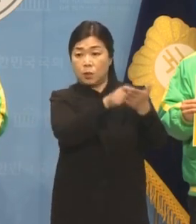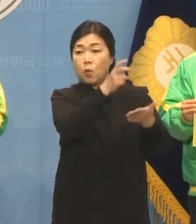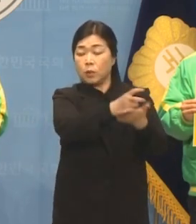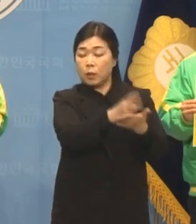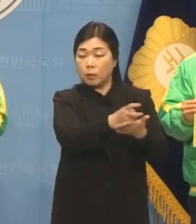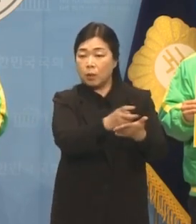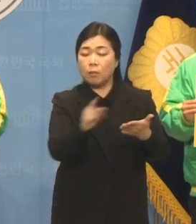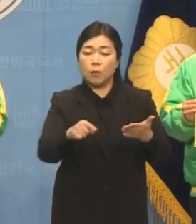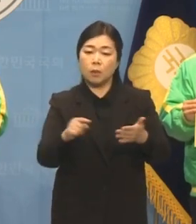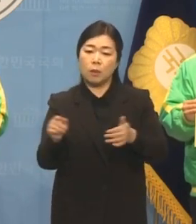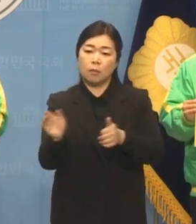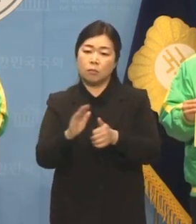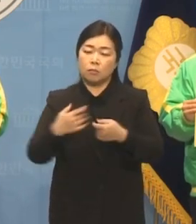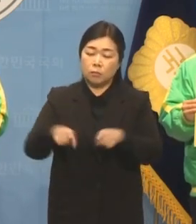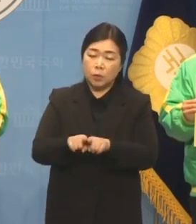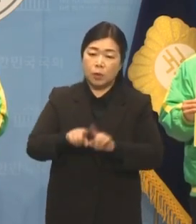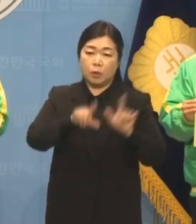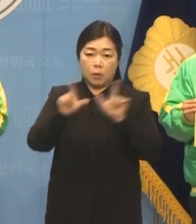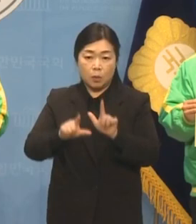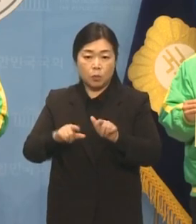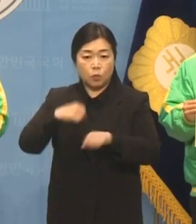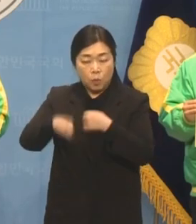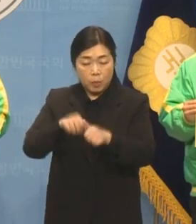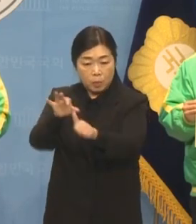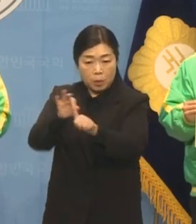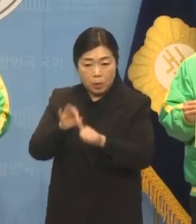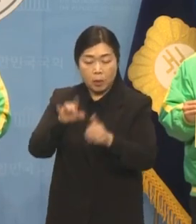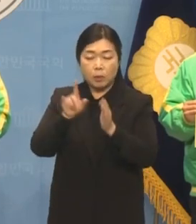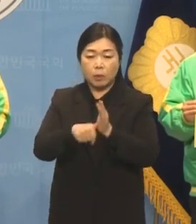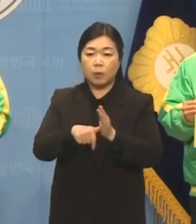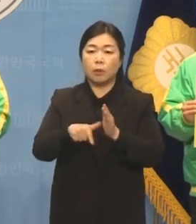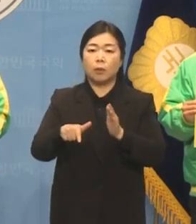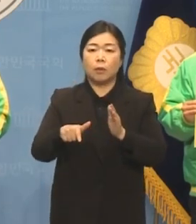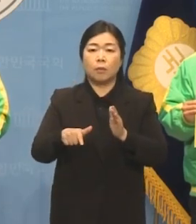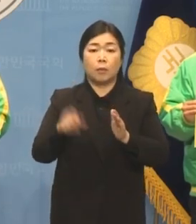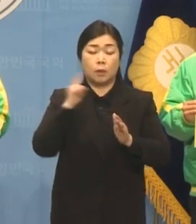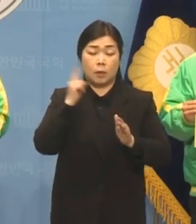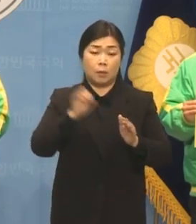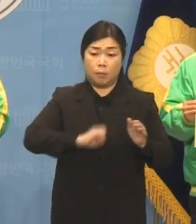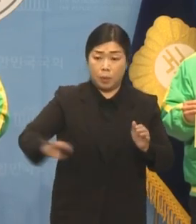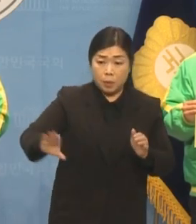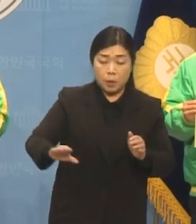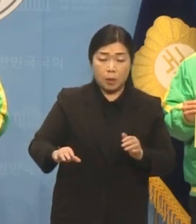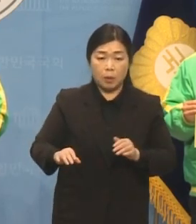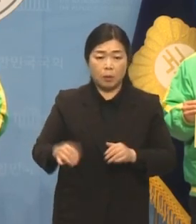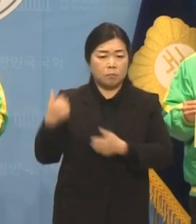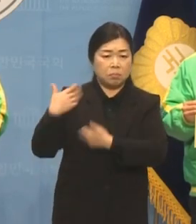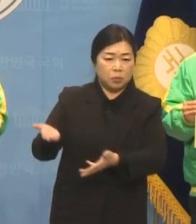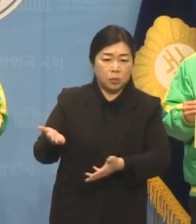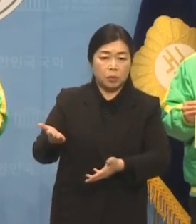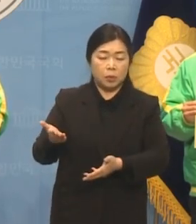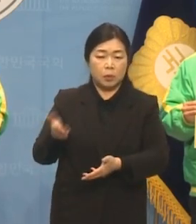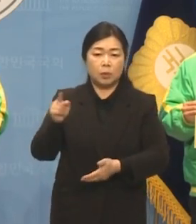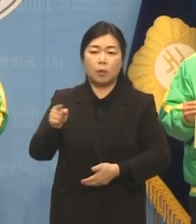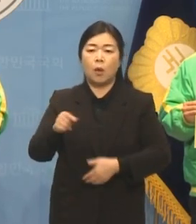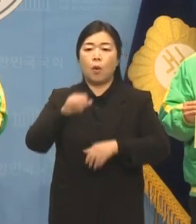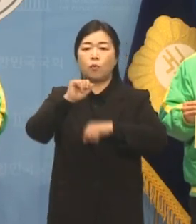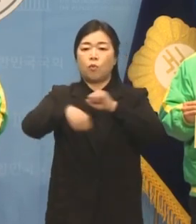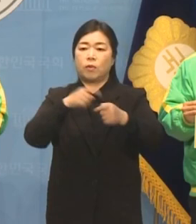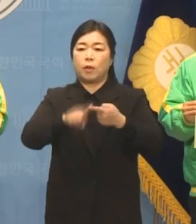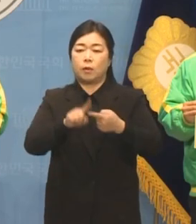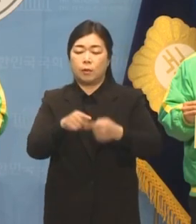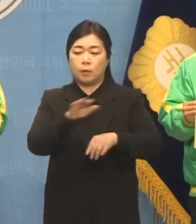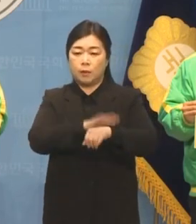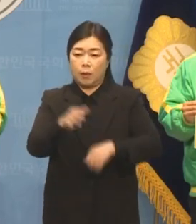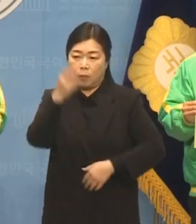반려동물 등록을 의무하여 반려인 책임을 강화하고 분실, 유기, 방치된 동물을 제대로 관리, 감독하며